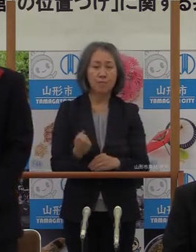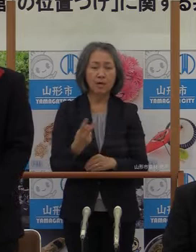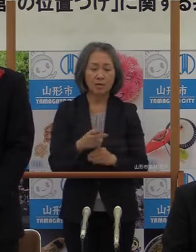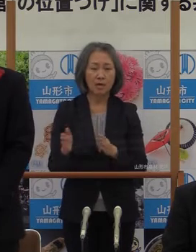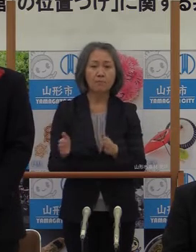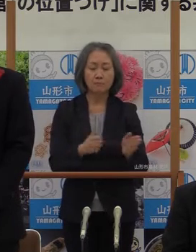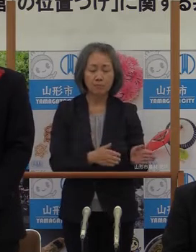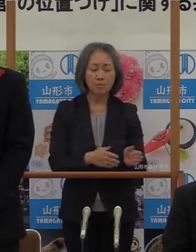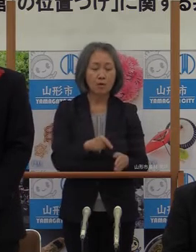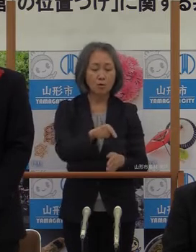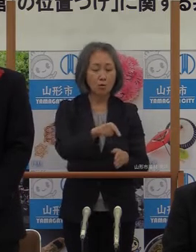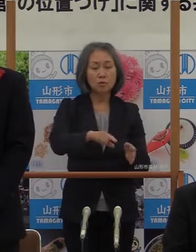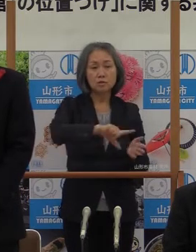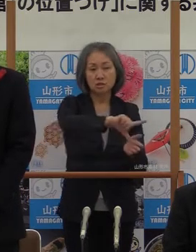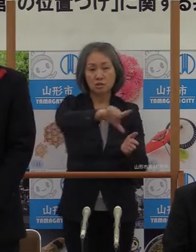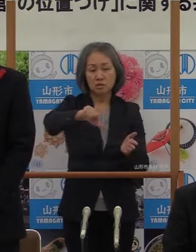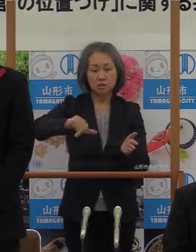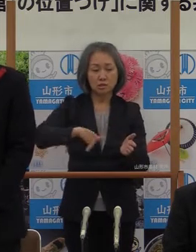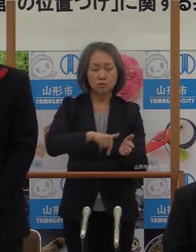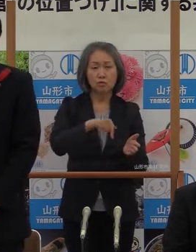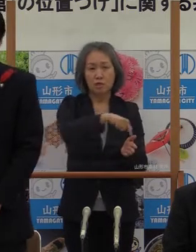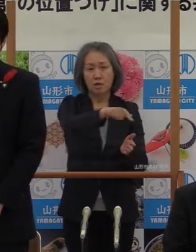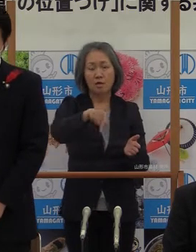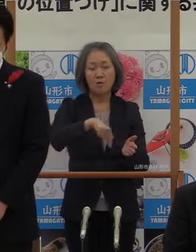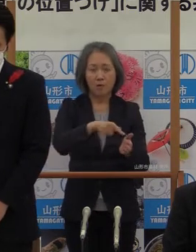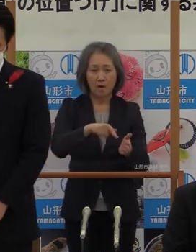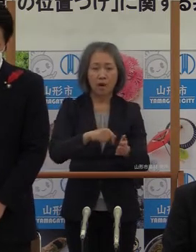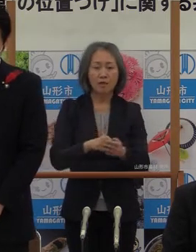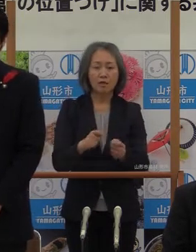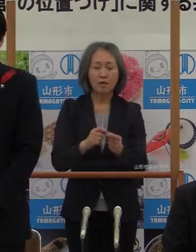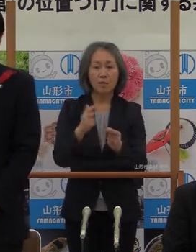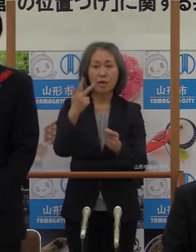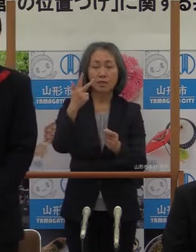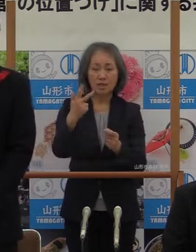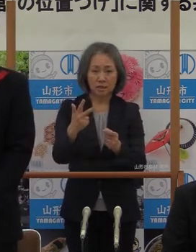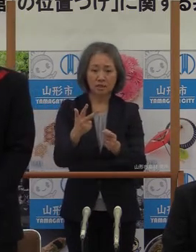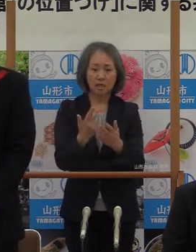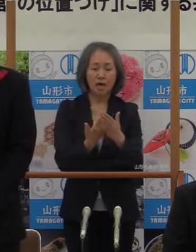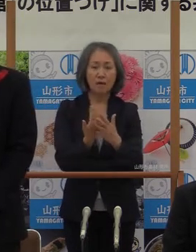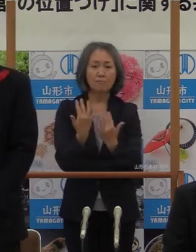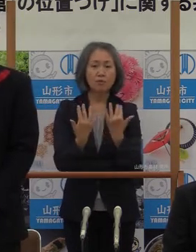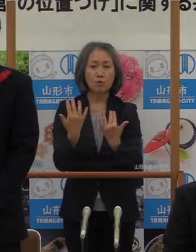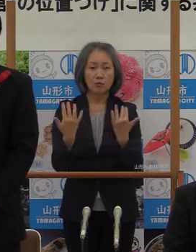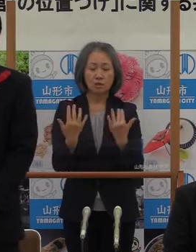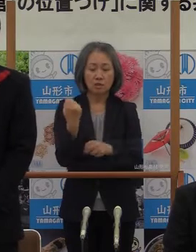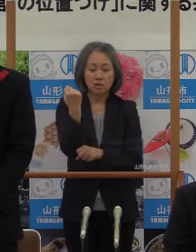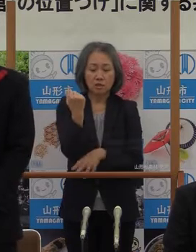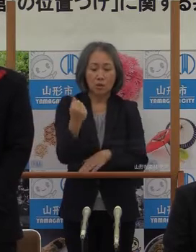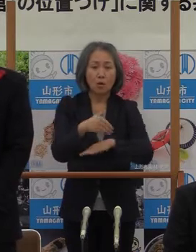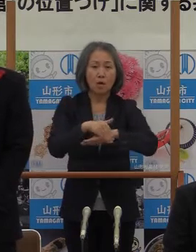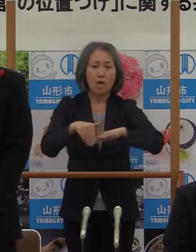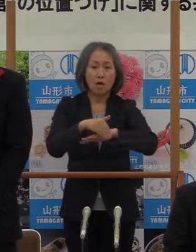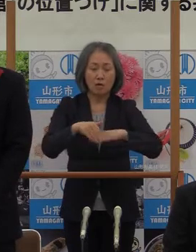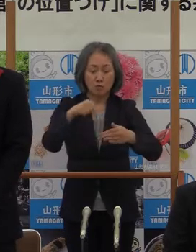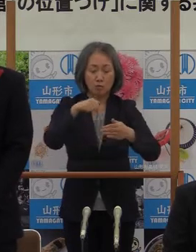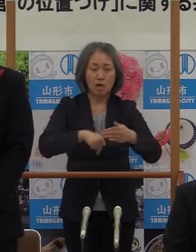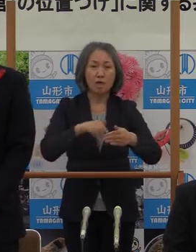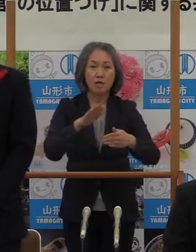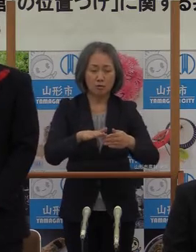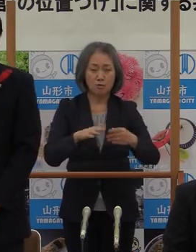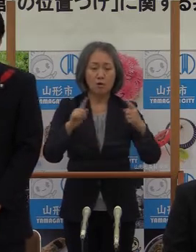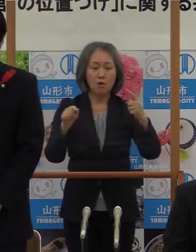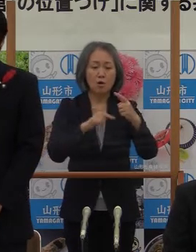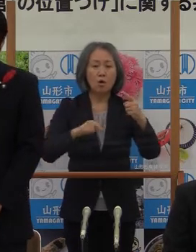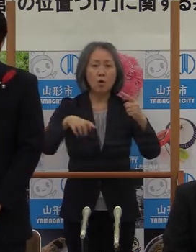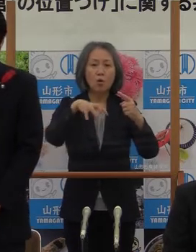千歳館を含む周辺のエリアは山形市が緑の基本計画で定めている公園空白